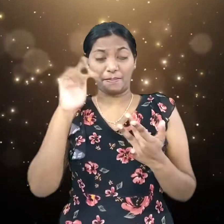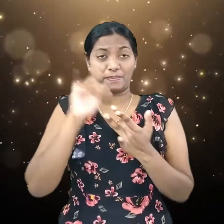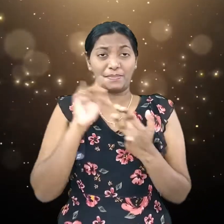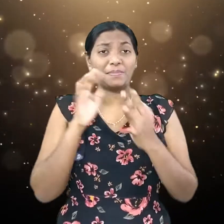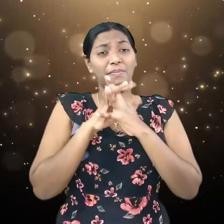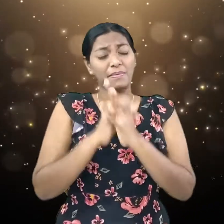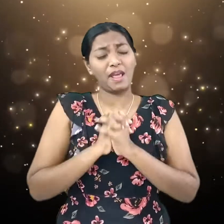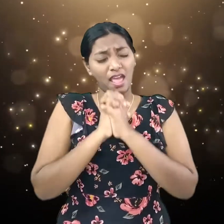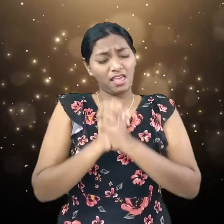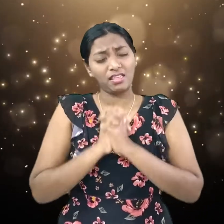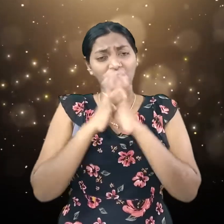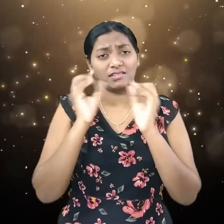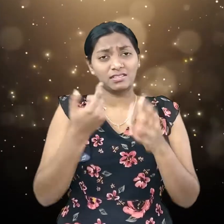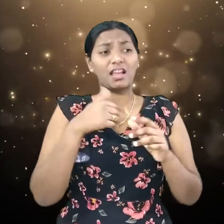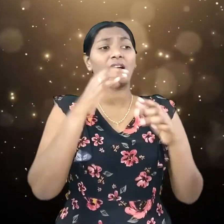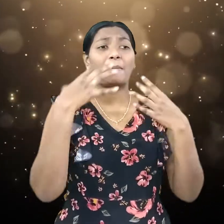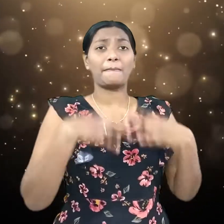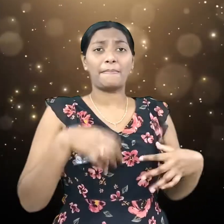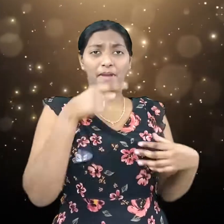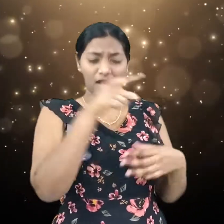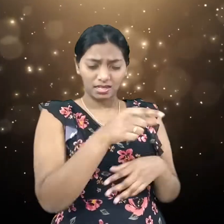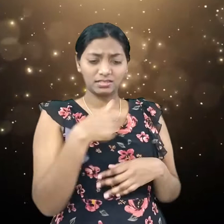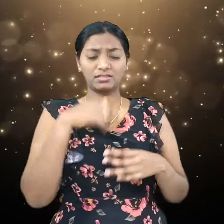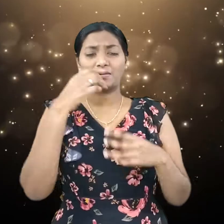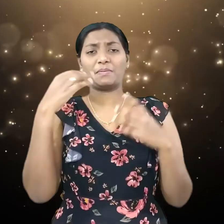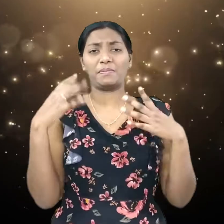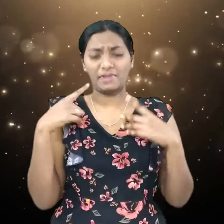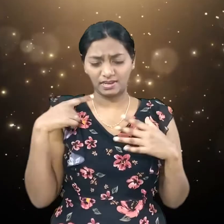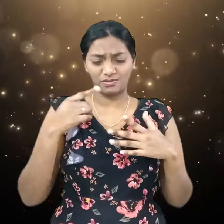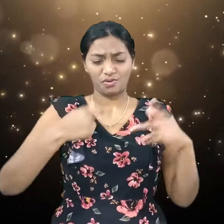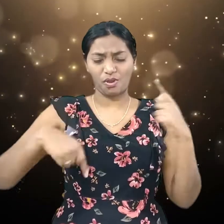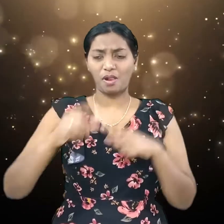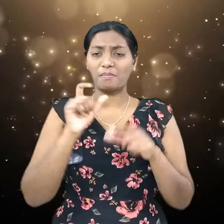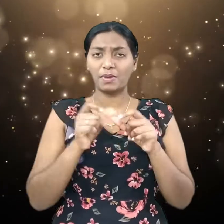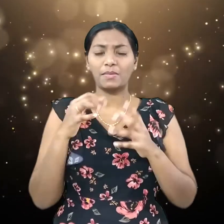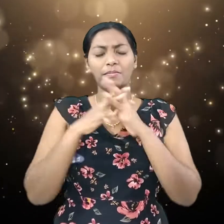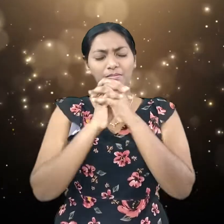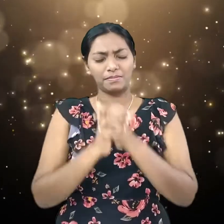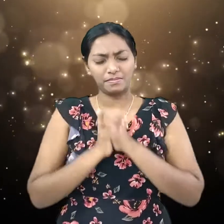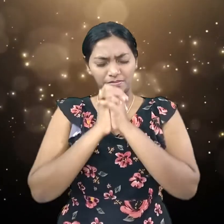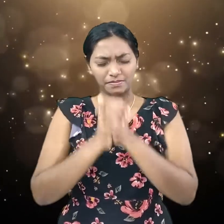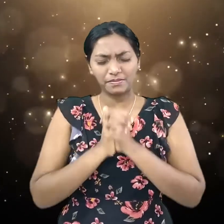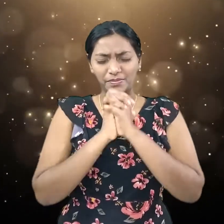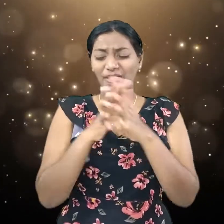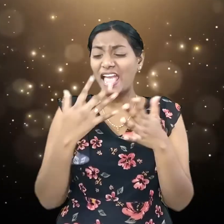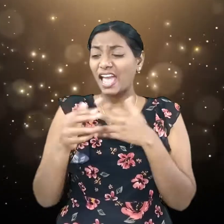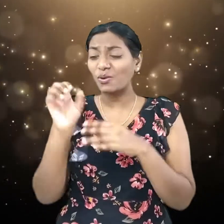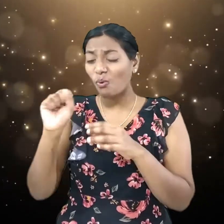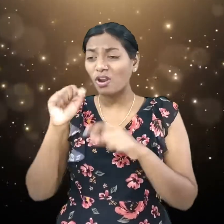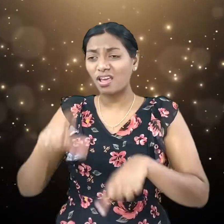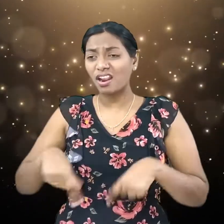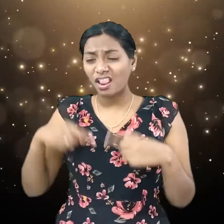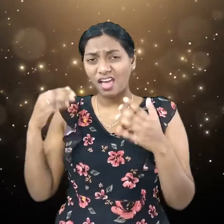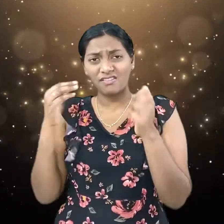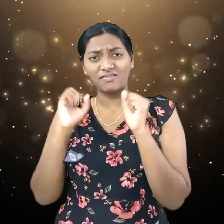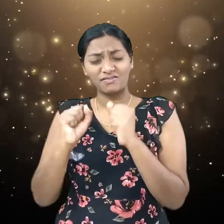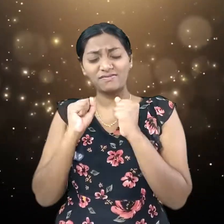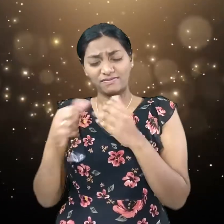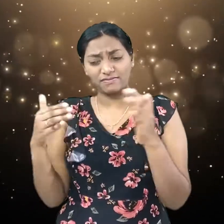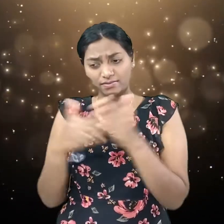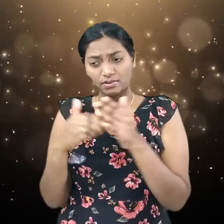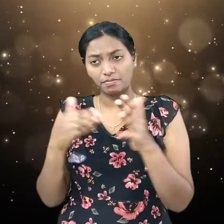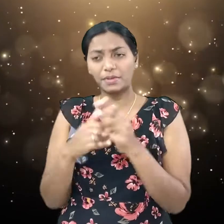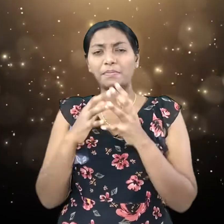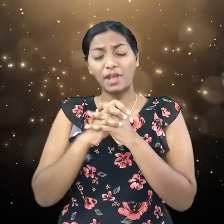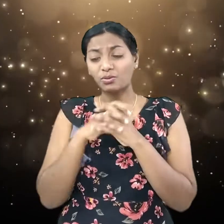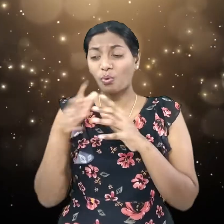सामर्थ पाएंगे संतों के साथ सहभागिता को जारी रखने में उन परिस्थितियों के बावजूद जिनका वे सामना करते हैं। तो